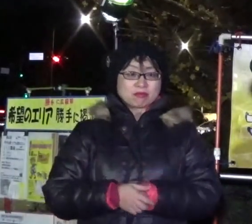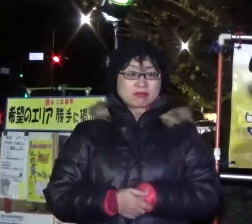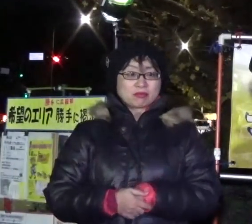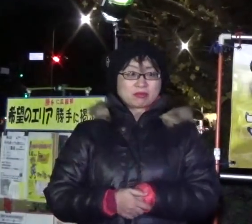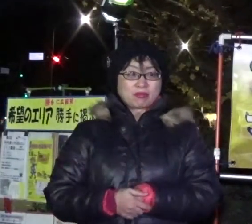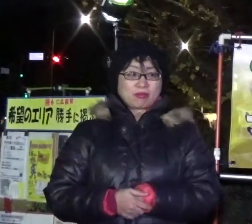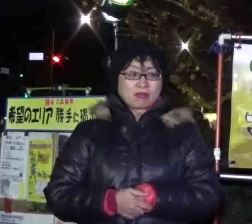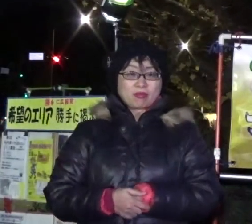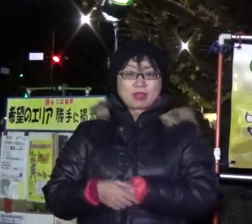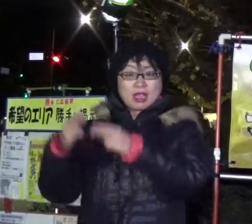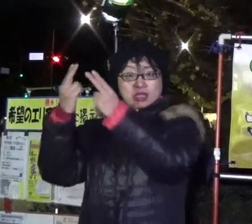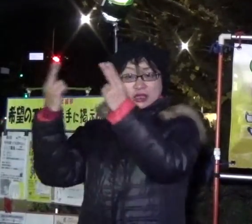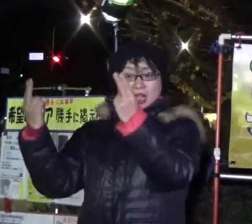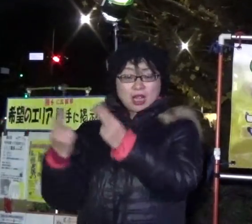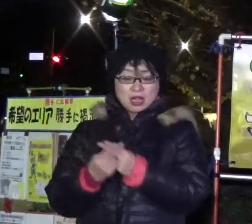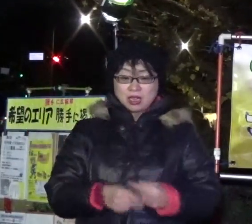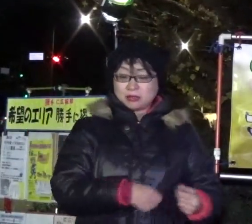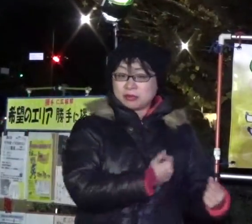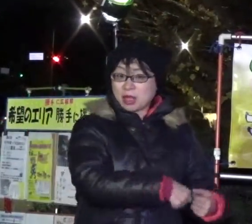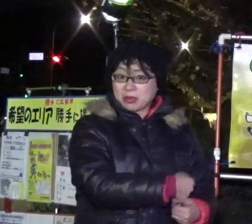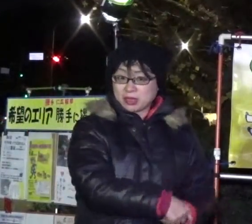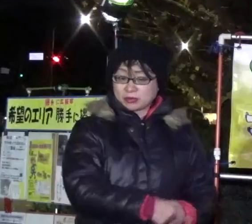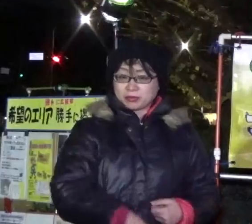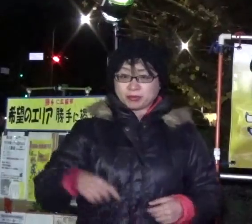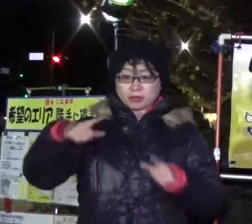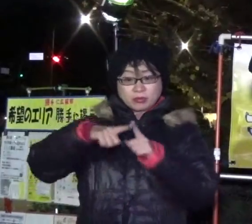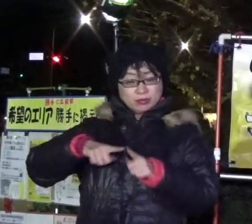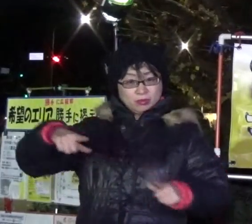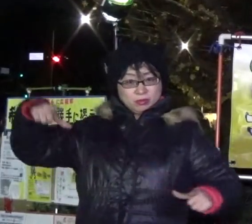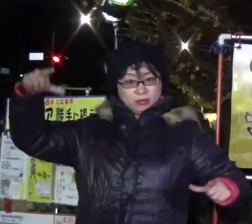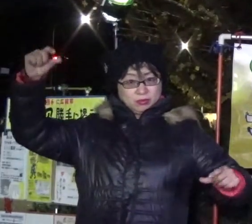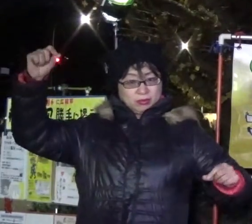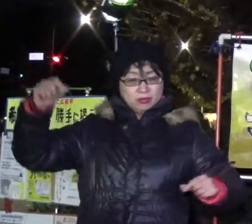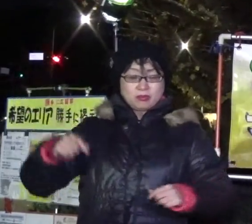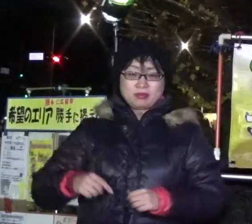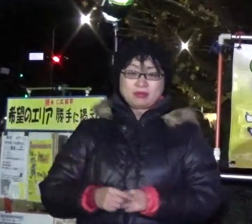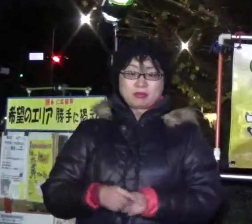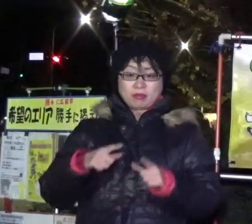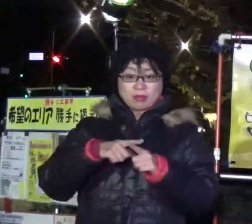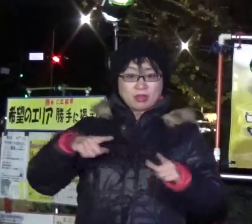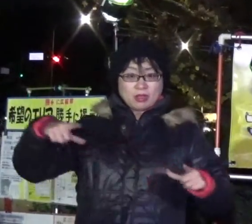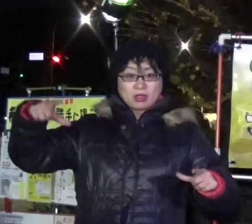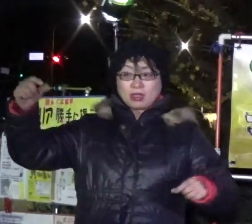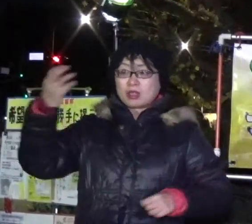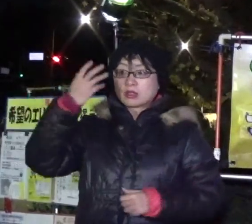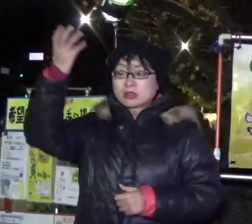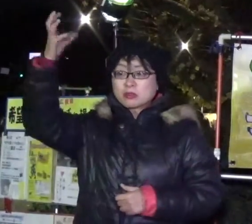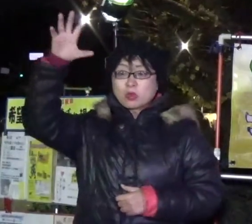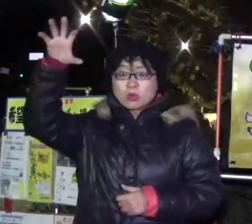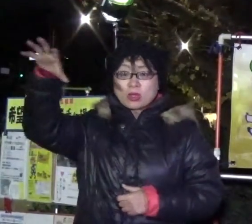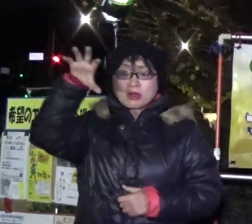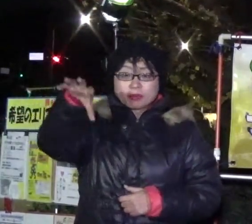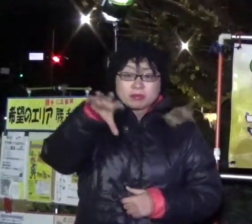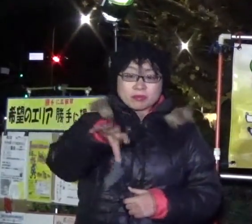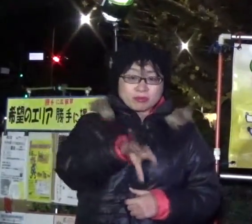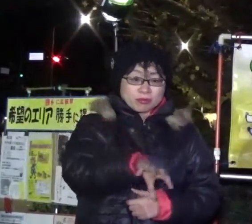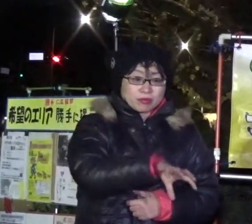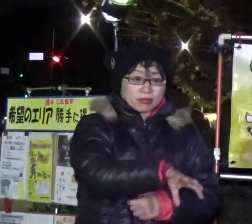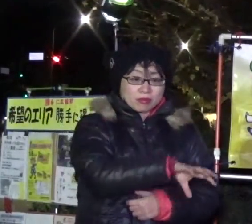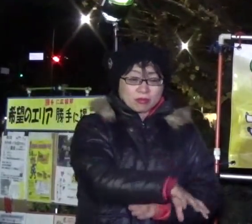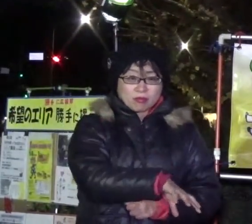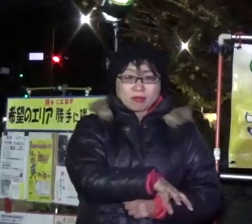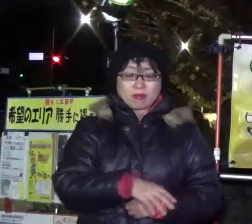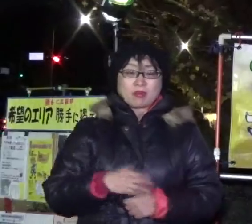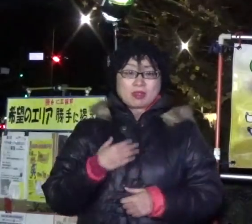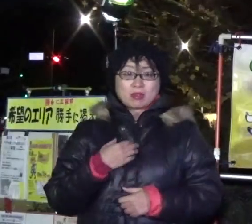から南まで 2000km の、ね、この列島、日本列島だってこれ希望のエリアであってしかるべきでしょ、ね、